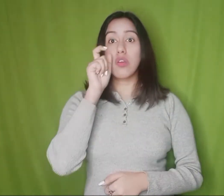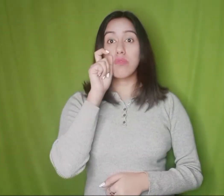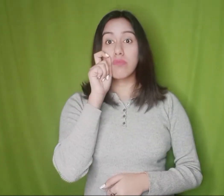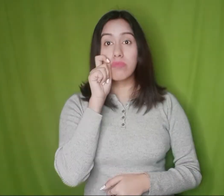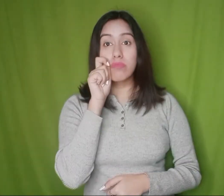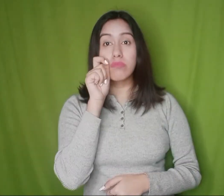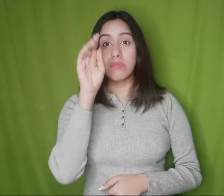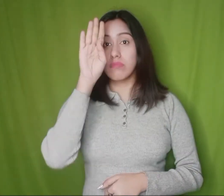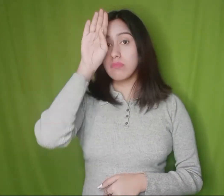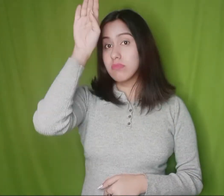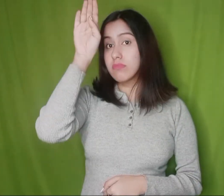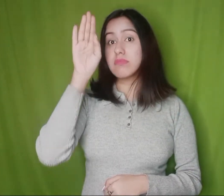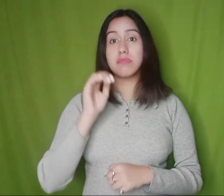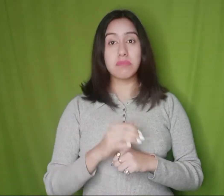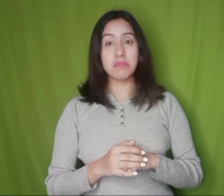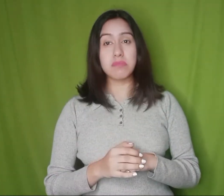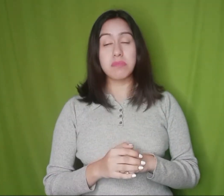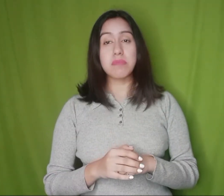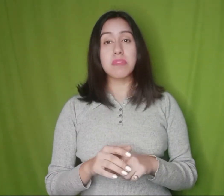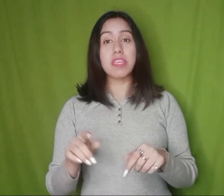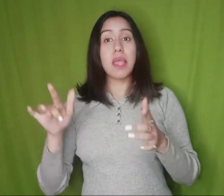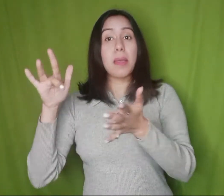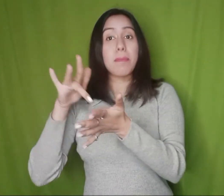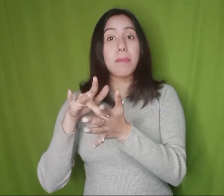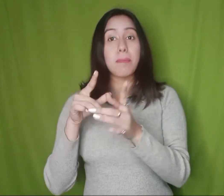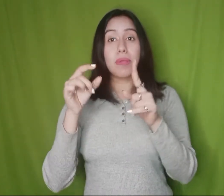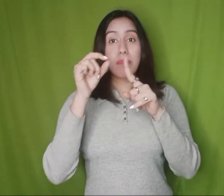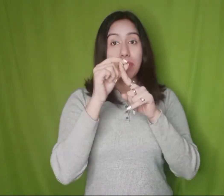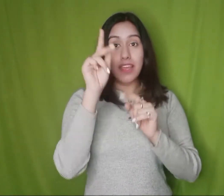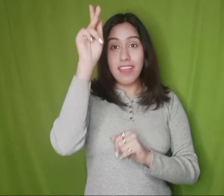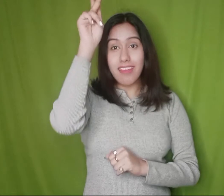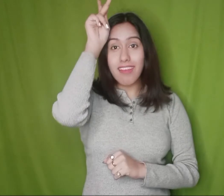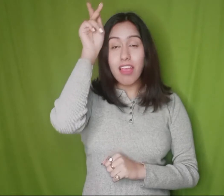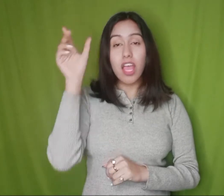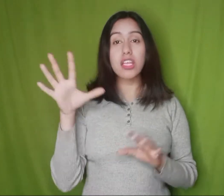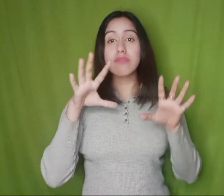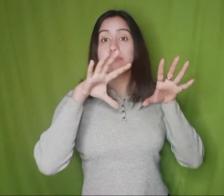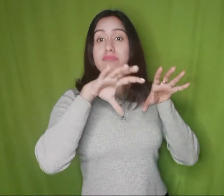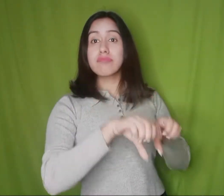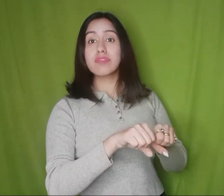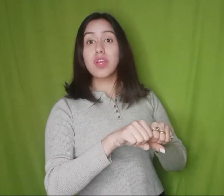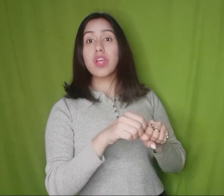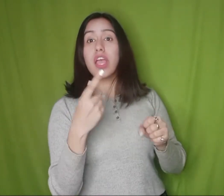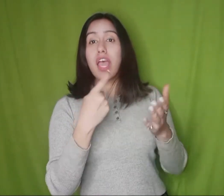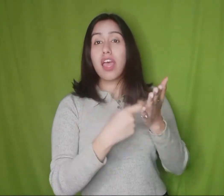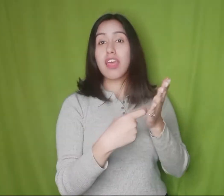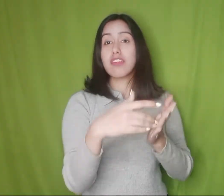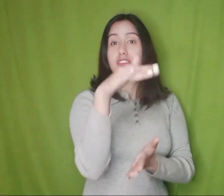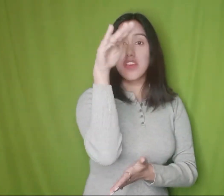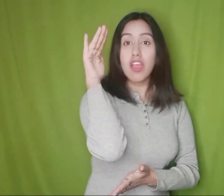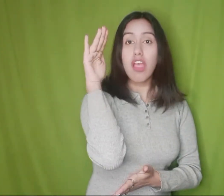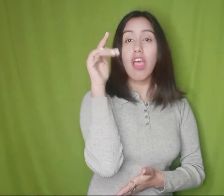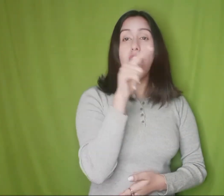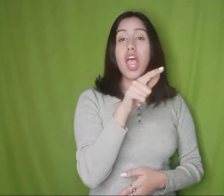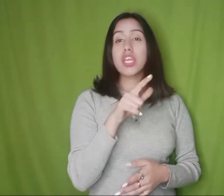बढ़ा रहे थे। अगर कोई था जो इनके सामने डट के खड़ा था तो वो था राजस्थान। राजस्थान जहाँ